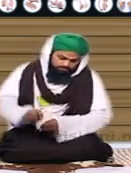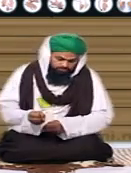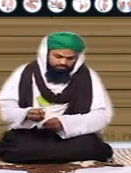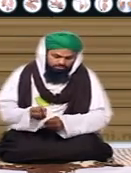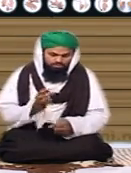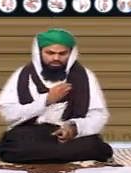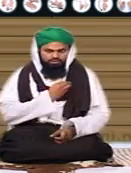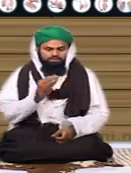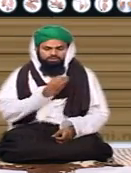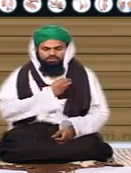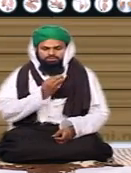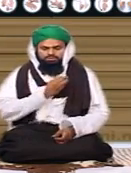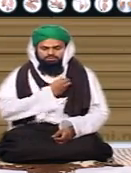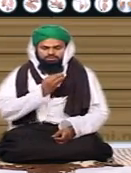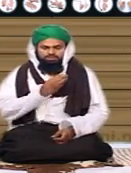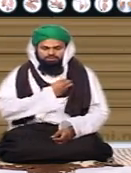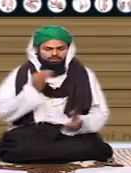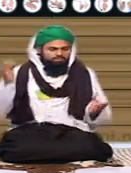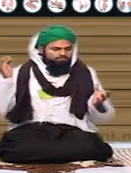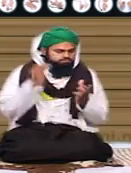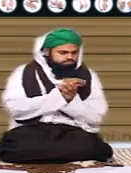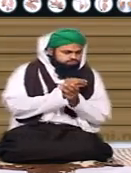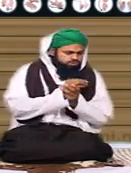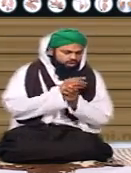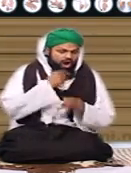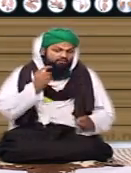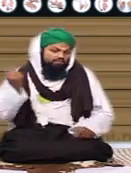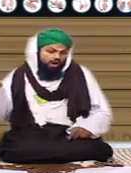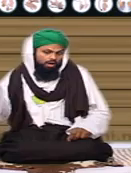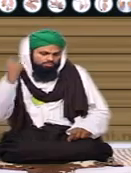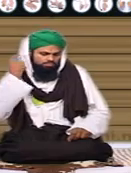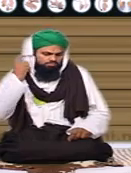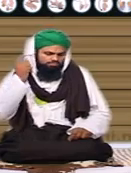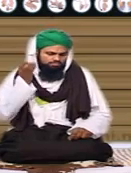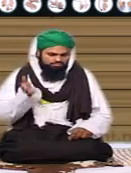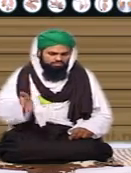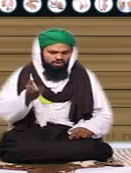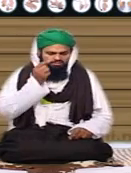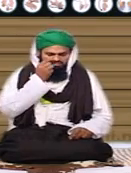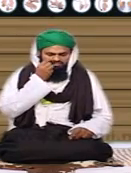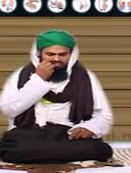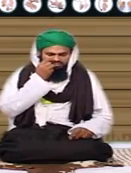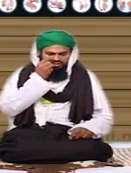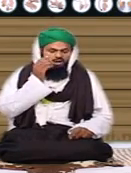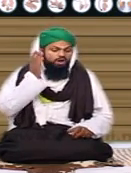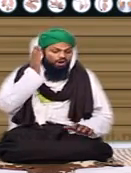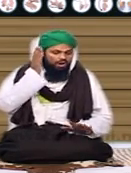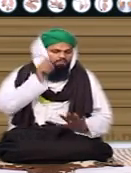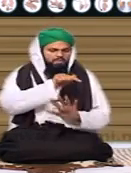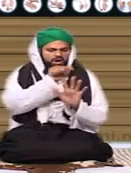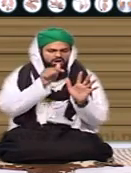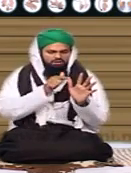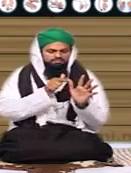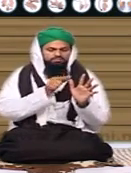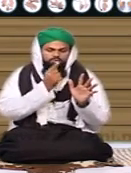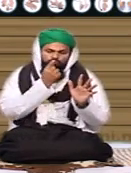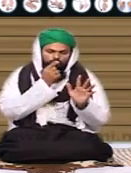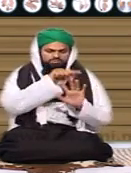مجھ پر ہیبت طاری ہوئی اور میں بھاگنے لگا تو غیب سے آواز آئی کہ یہ نماز روزے کی پابندی نہیں کرتا